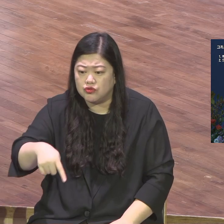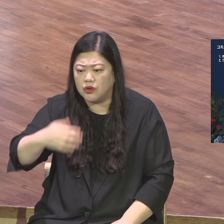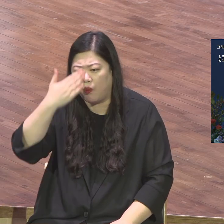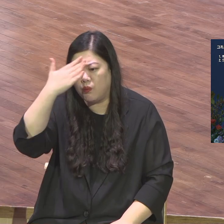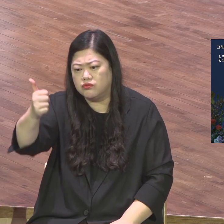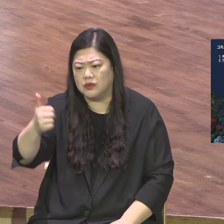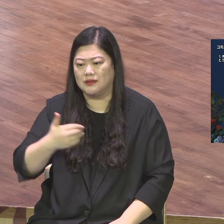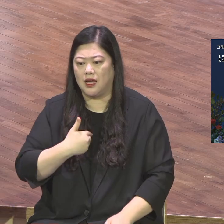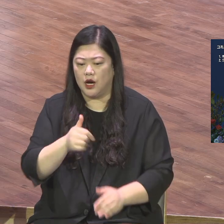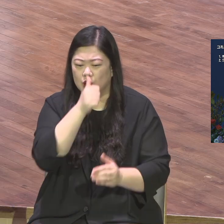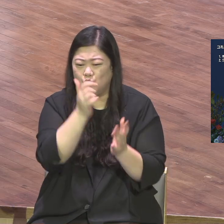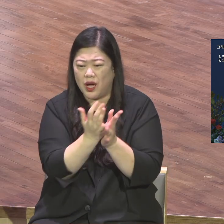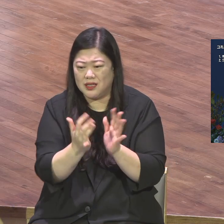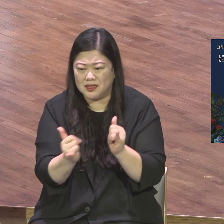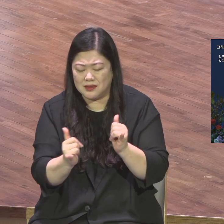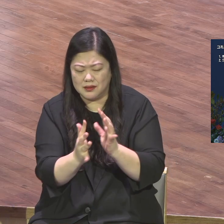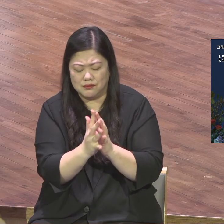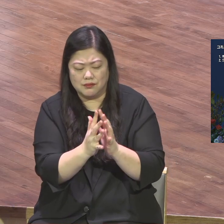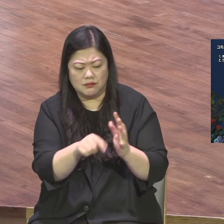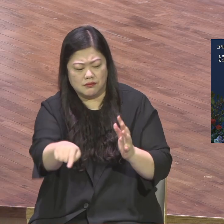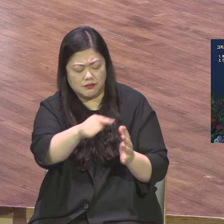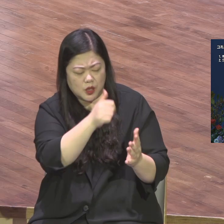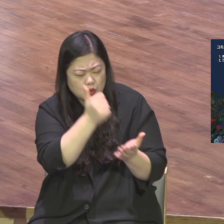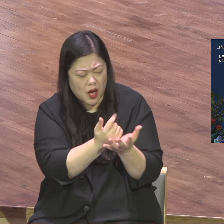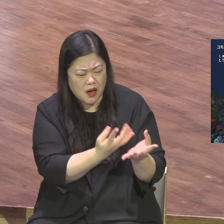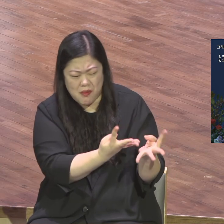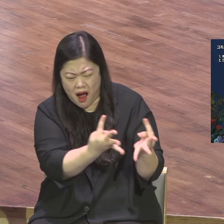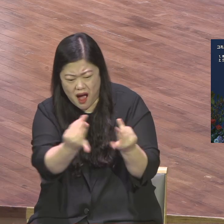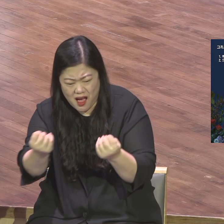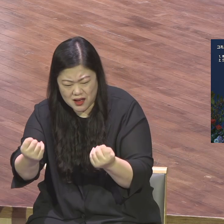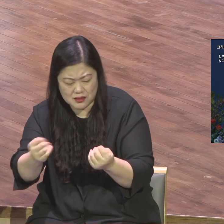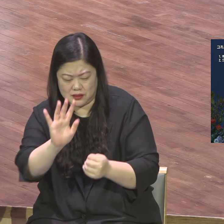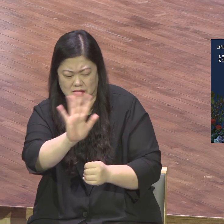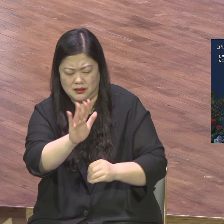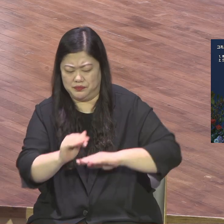이런 표현을 쓰고 있는 것은요 단순히 겸손의 표현 아니에요.